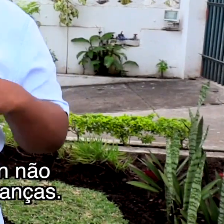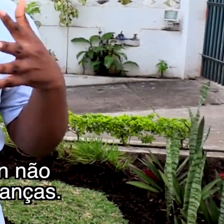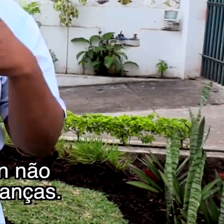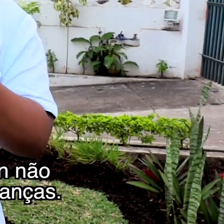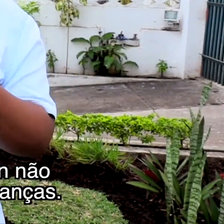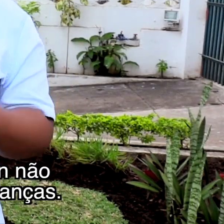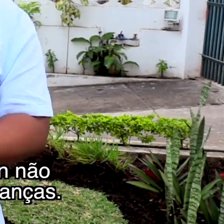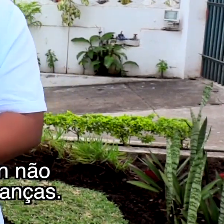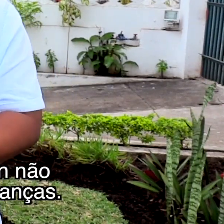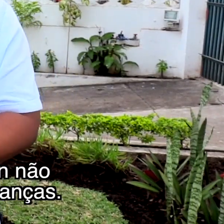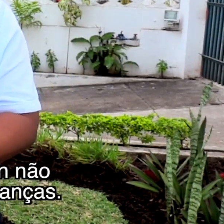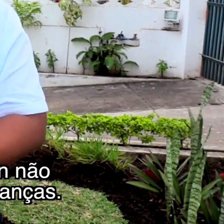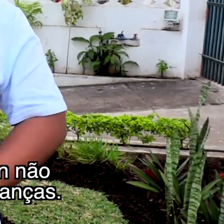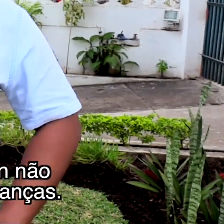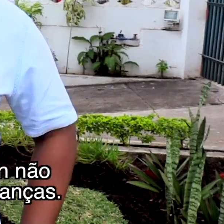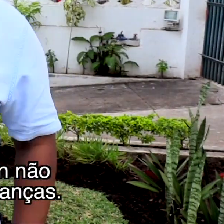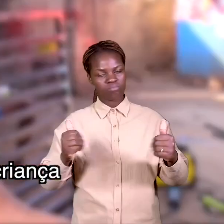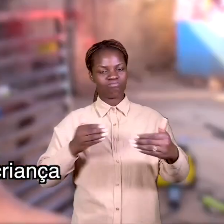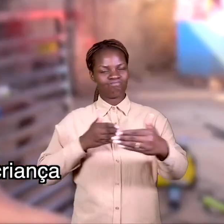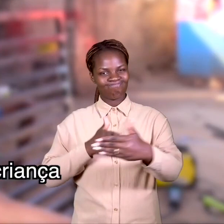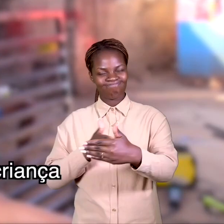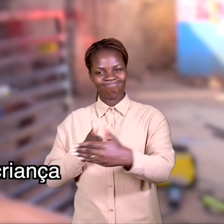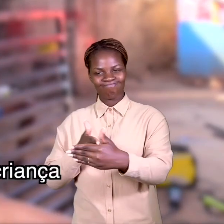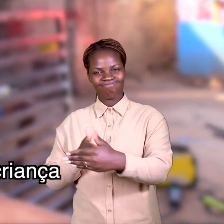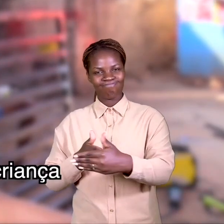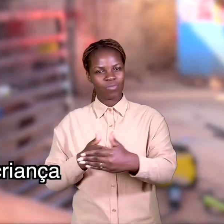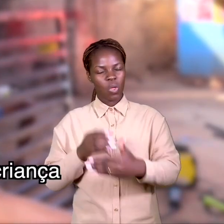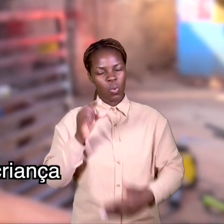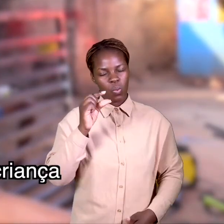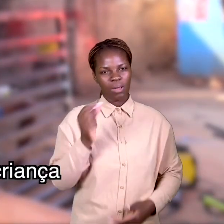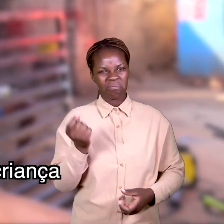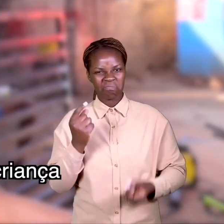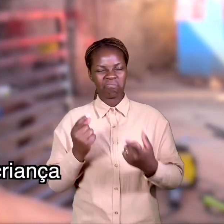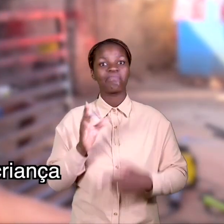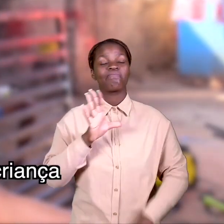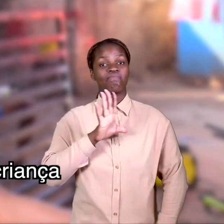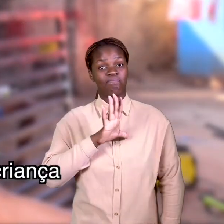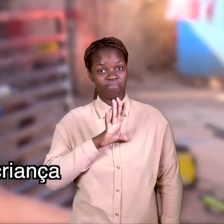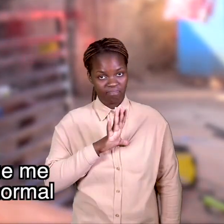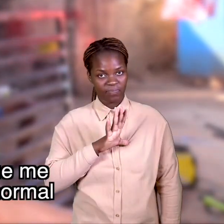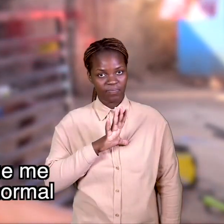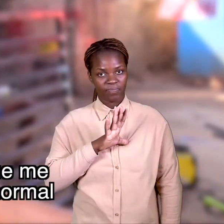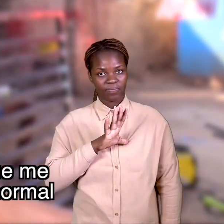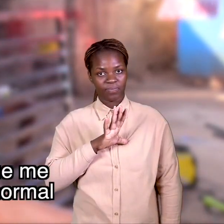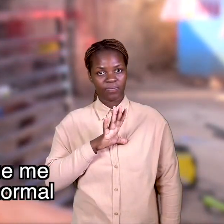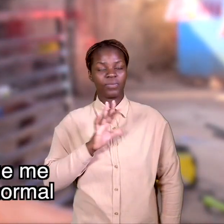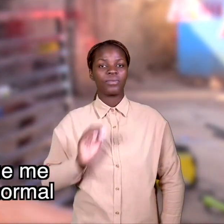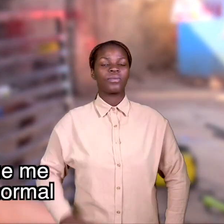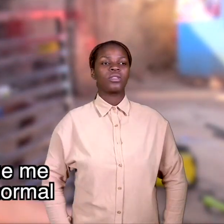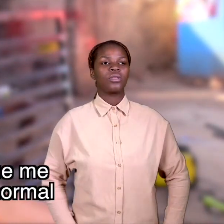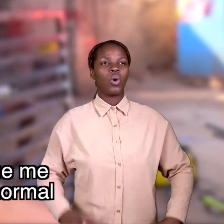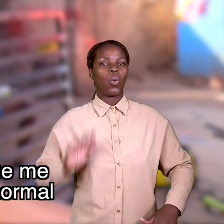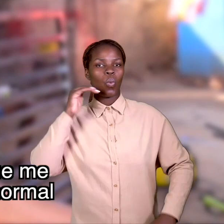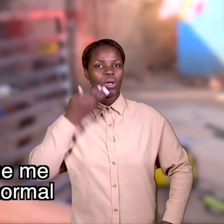não foi bem aceito por parte de algumas crianças. Porque na altura, quando era criança, existiam aquelas crianças que